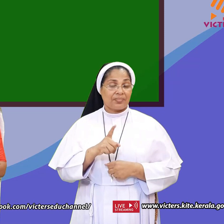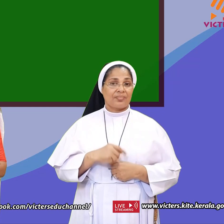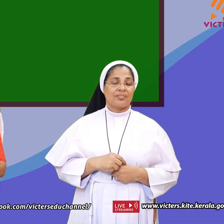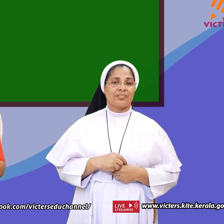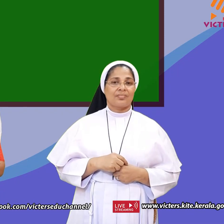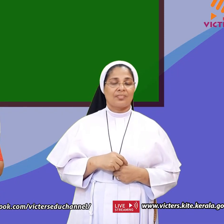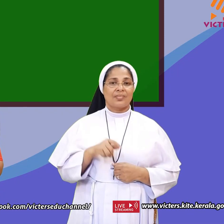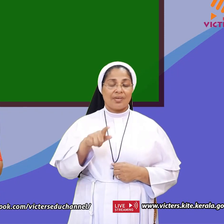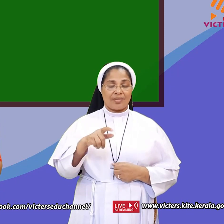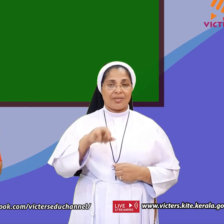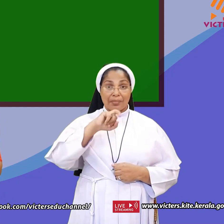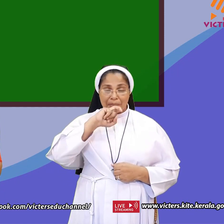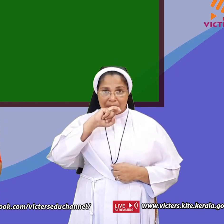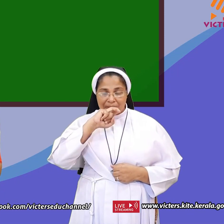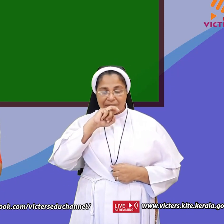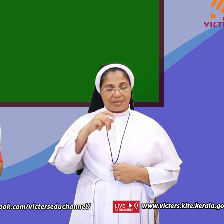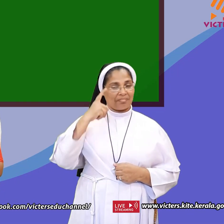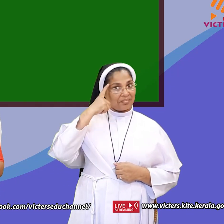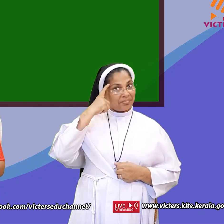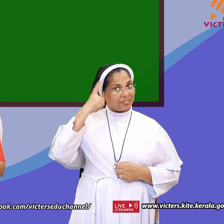എന്ന മെത്രാൻ്റെ ദർശനമാണ് ഇവിടെ കാണുന്നത്.